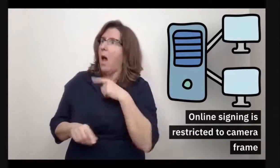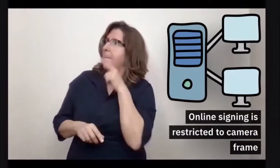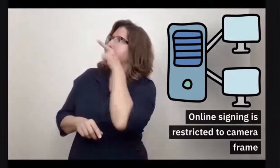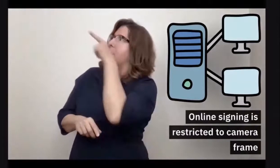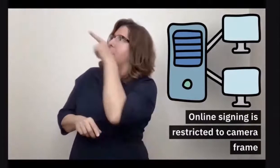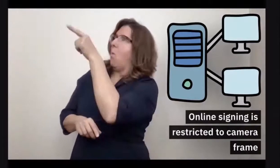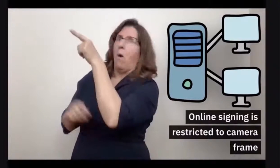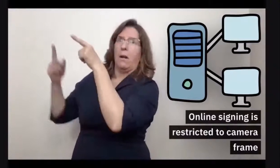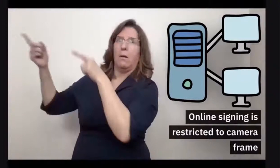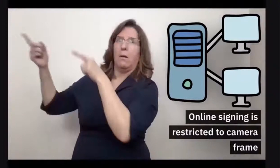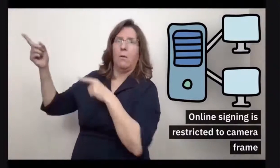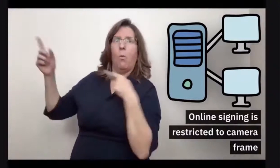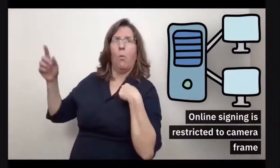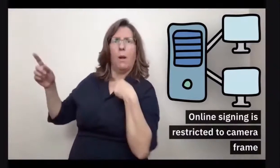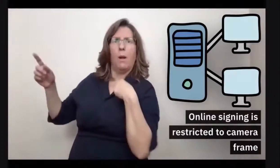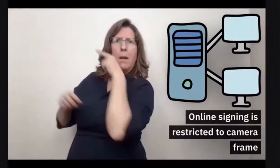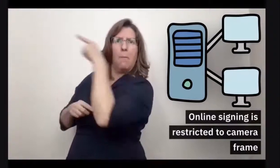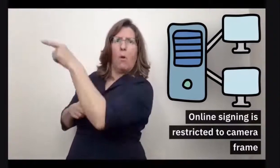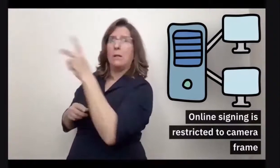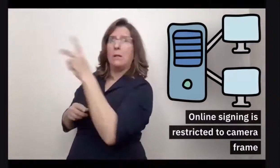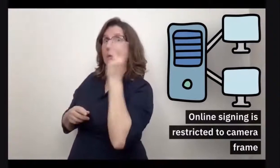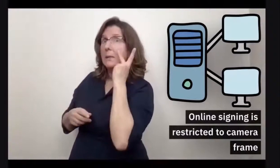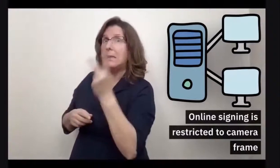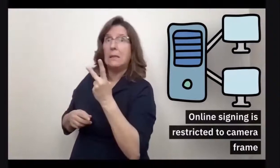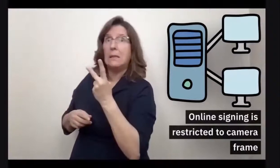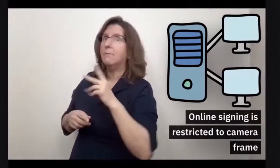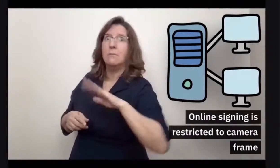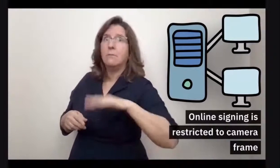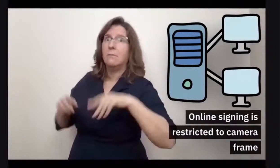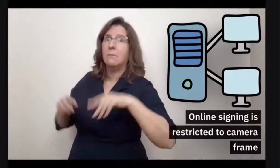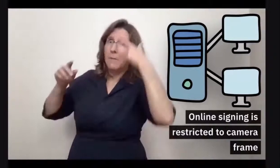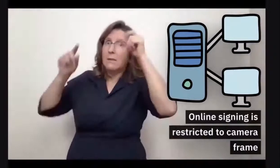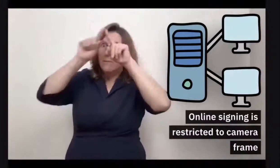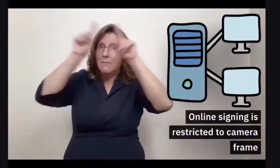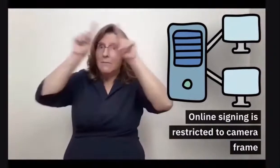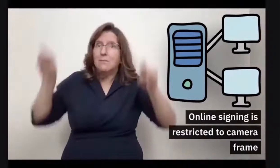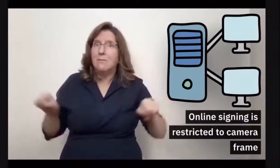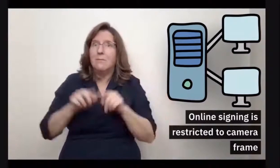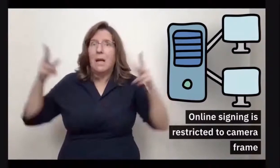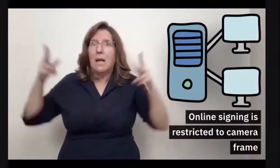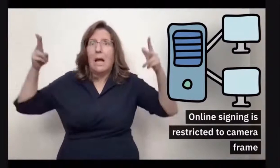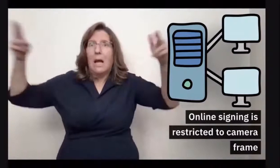apuntando hacia el cielo, a un árbol, ellos no lo van a saber porque no lo pueden ver.